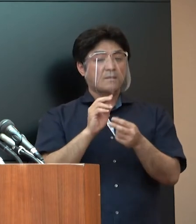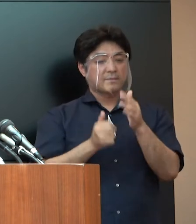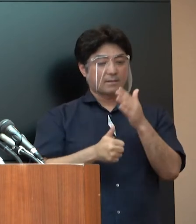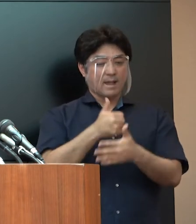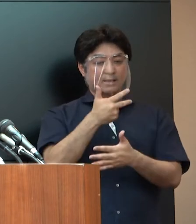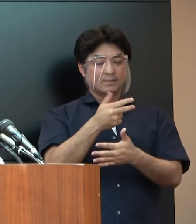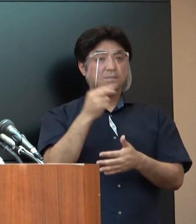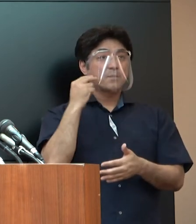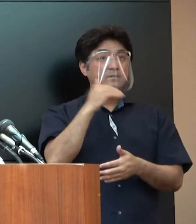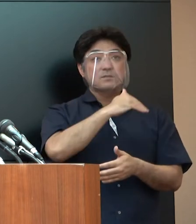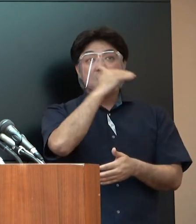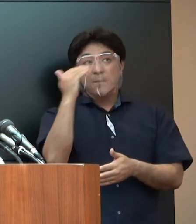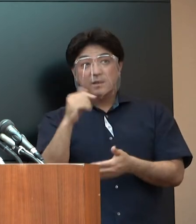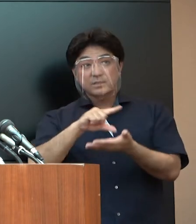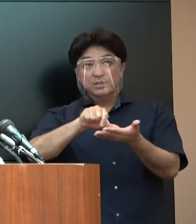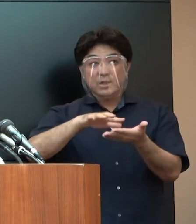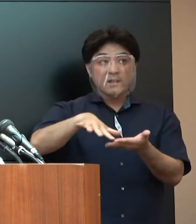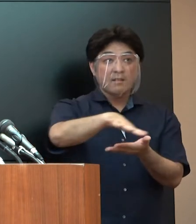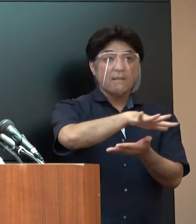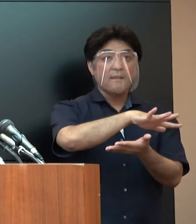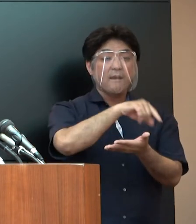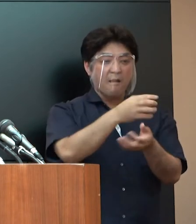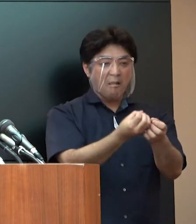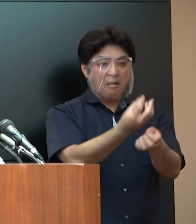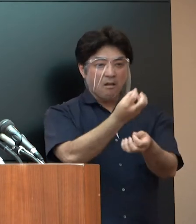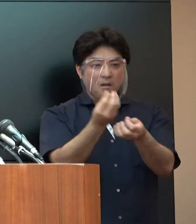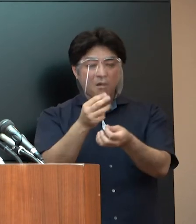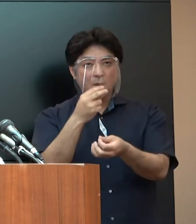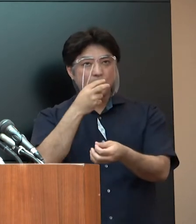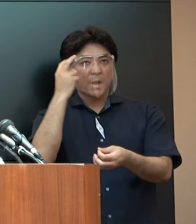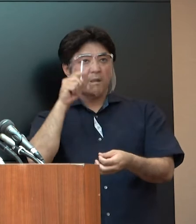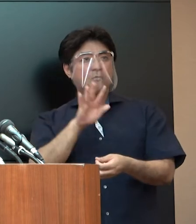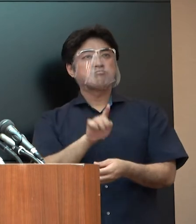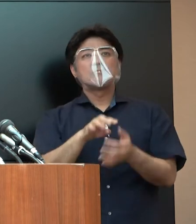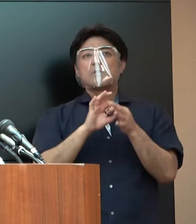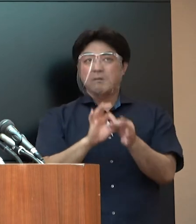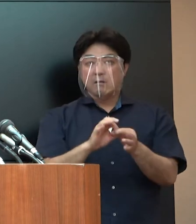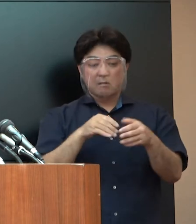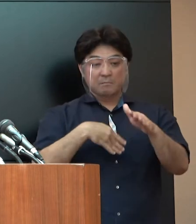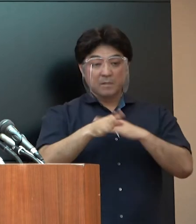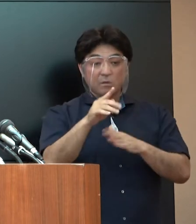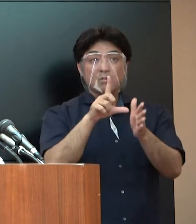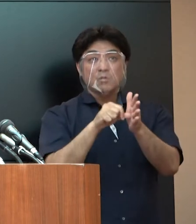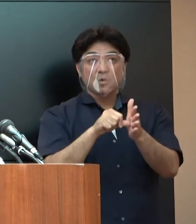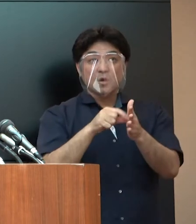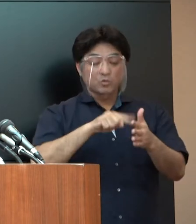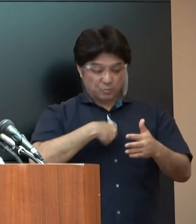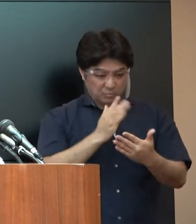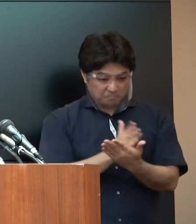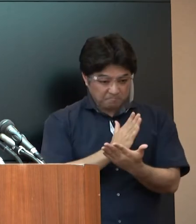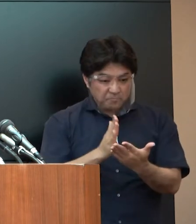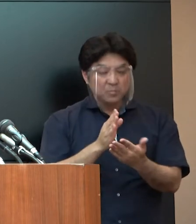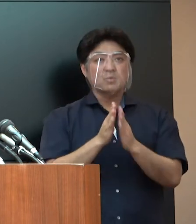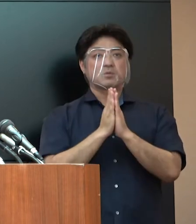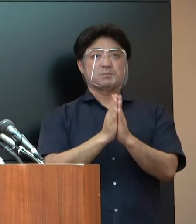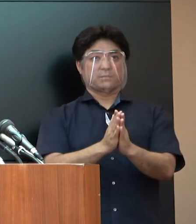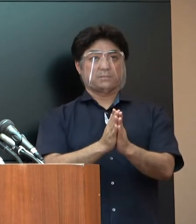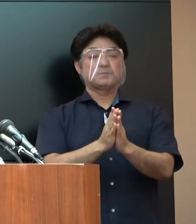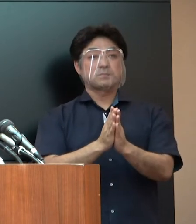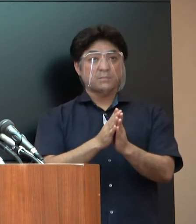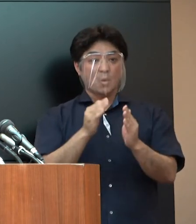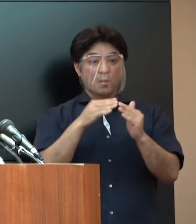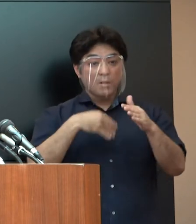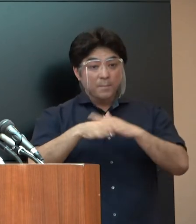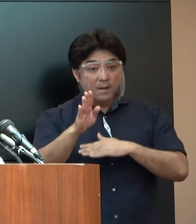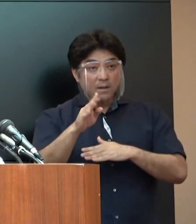ではクラスターが疑われる感染が目立つようになってきていることから、お出かけの際には慎重な判断をお願いいたします。出かけられ